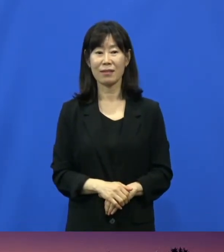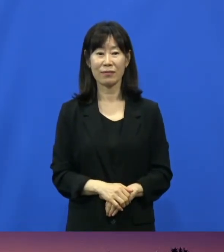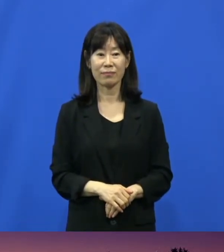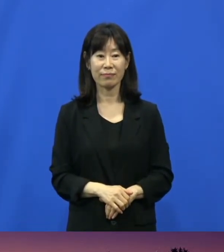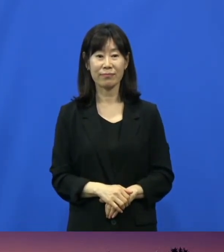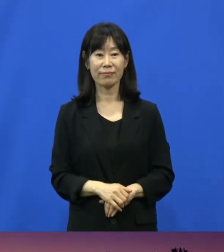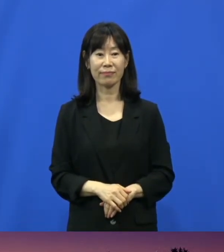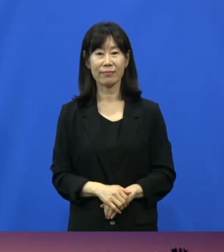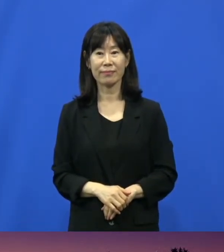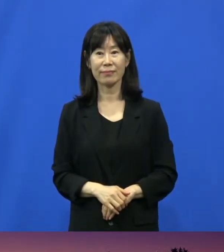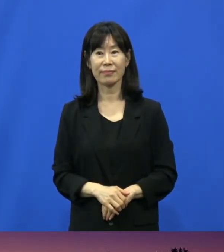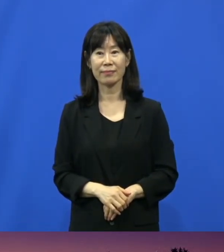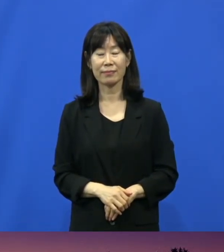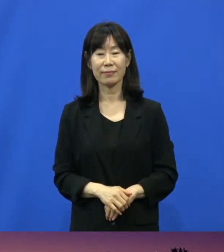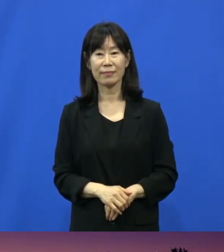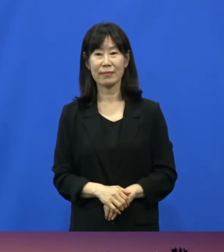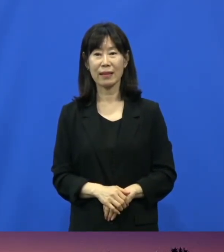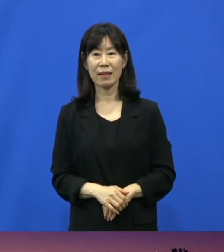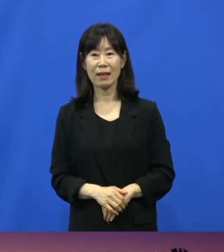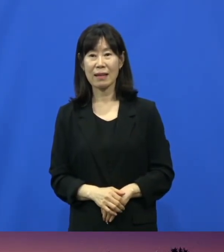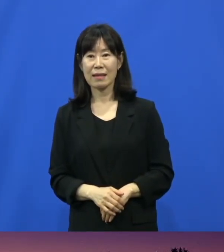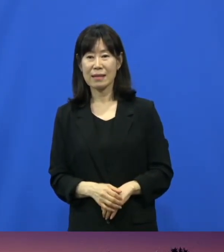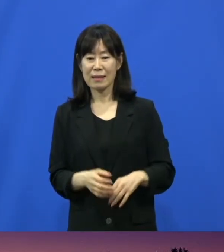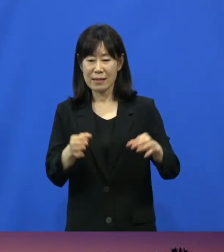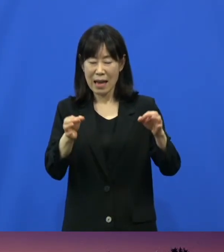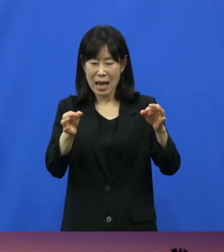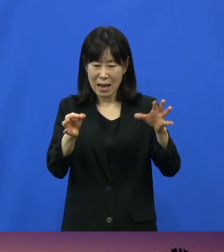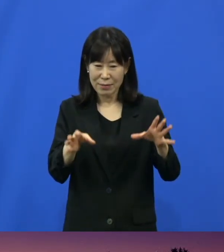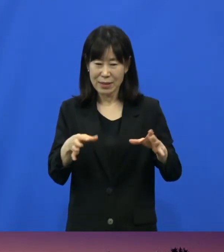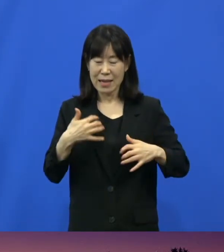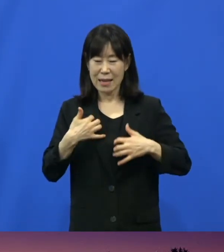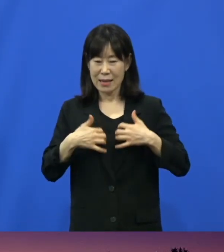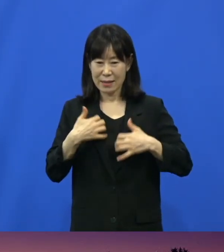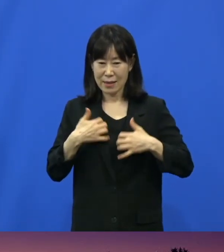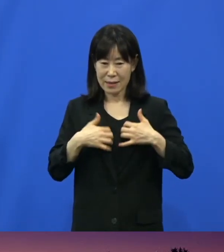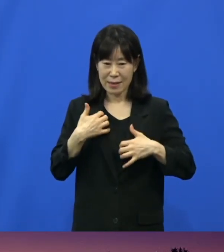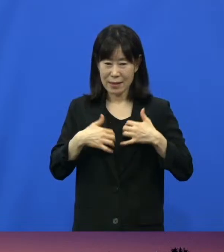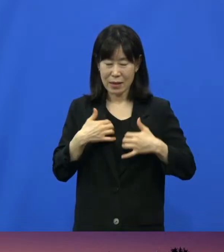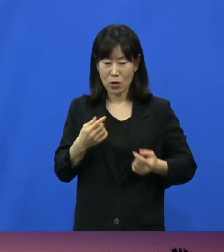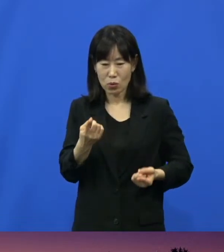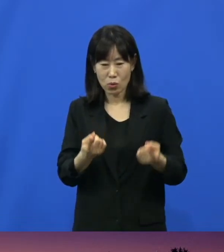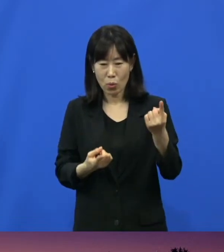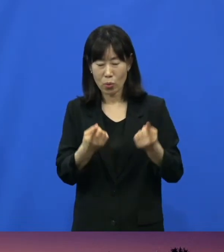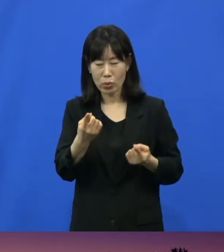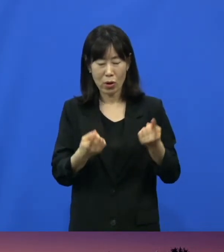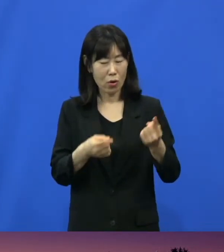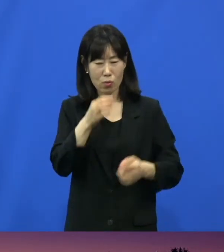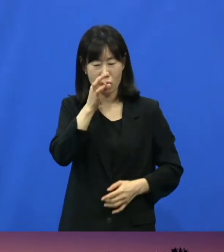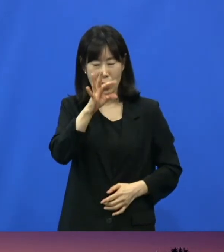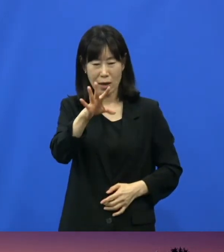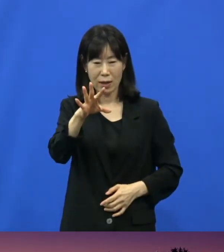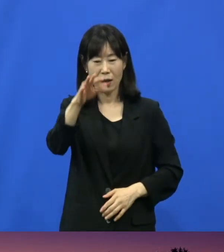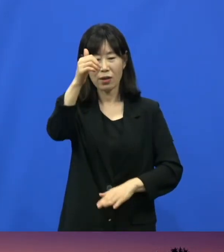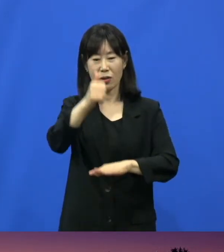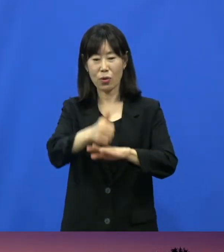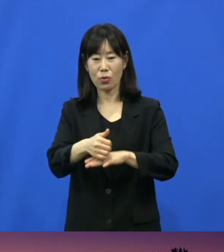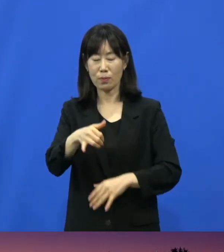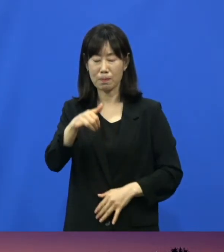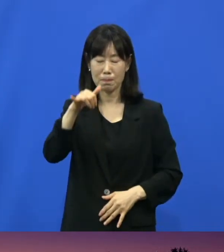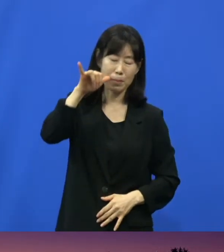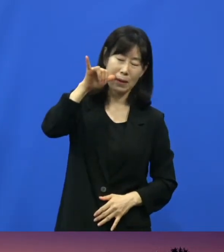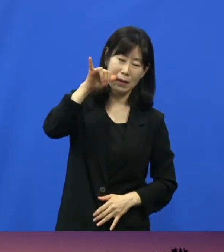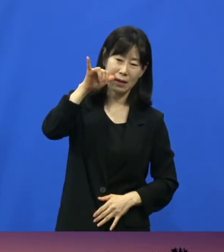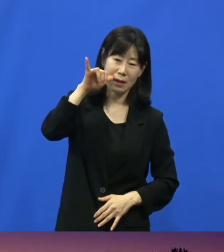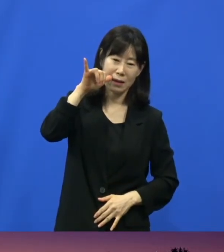그런데 그 잠깐의 그 쾌감을 포기하지 못하는 거예요. 그러면 내가 나를 통제할 수 없는 상태에 빠져버리는 거죠. 그러면 더 복잡해지고